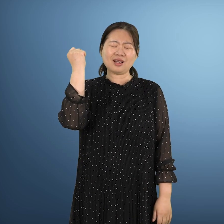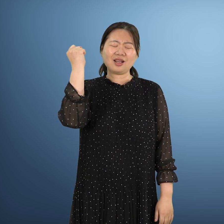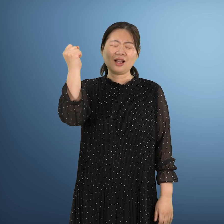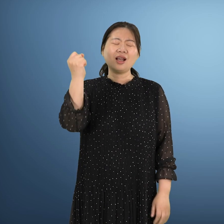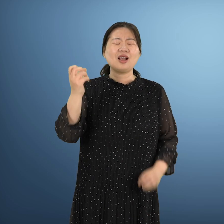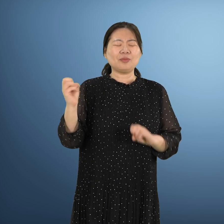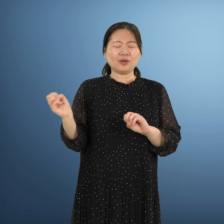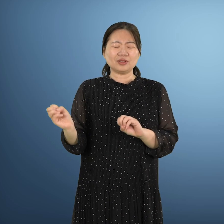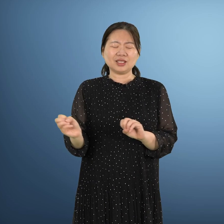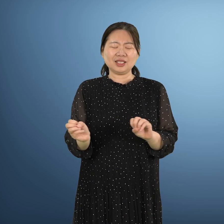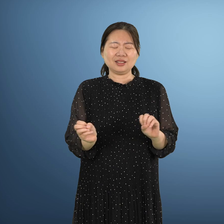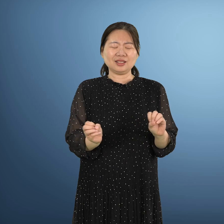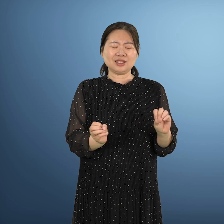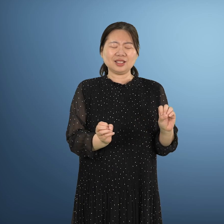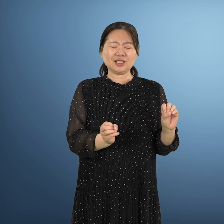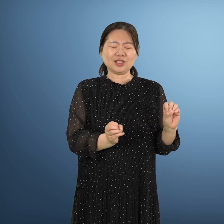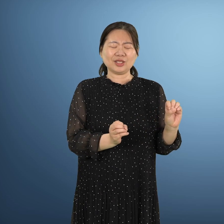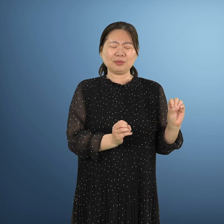고통당하사